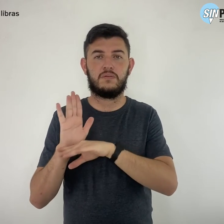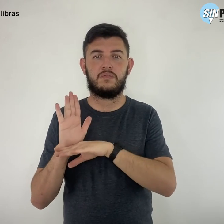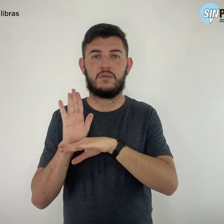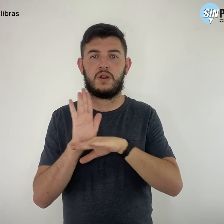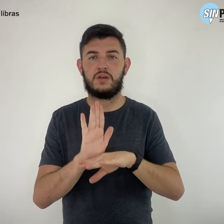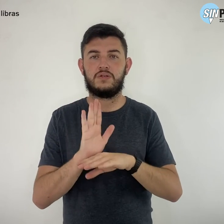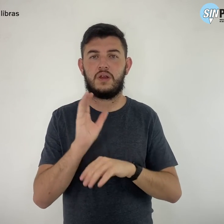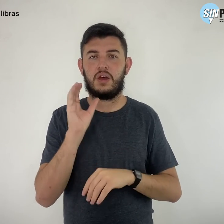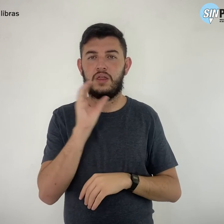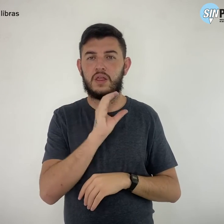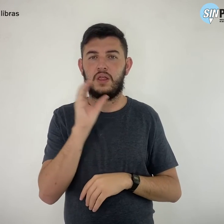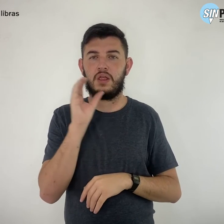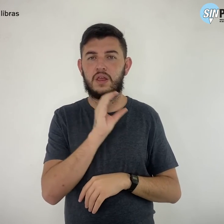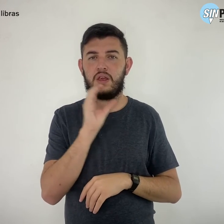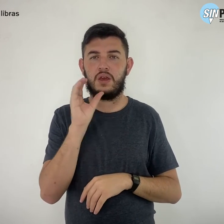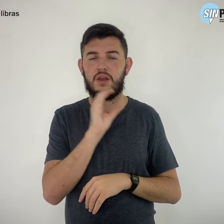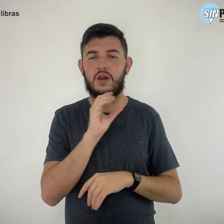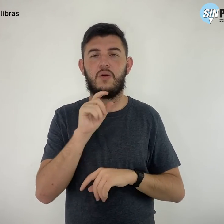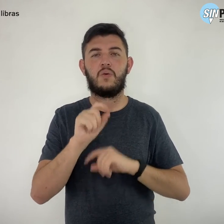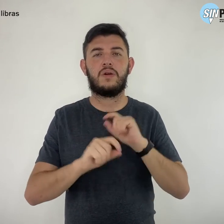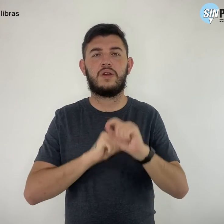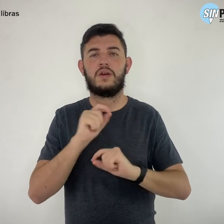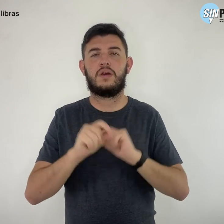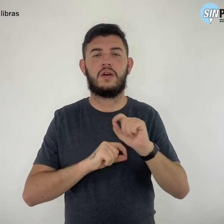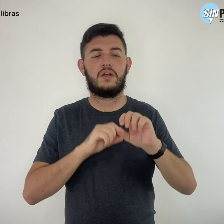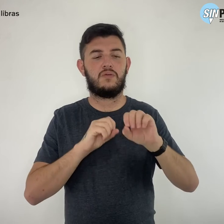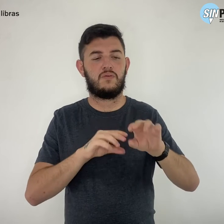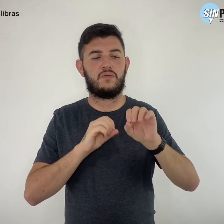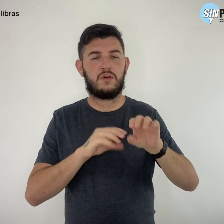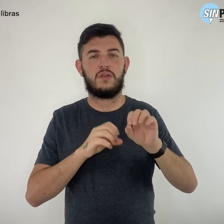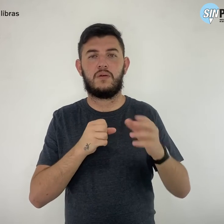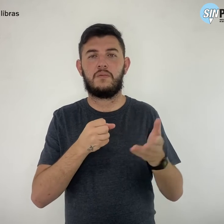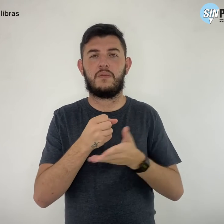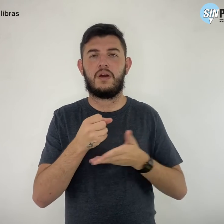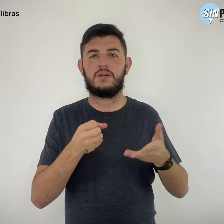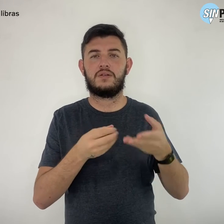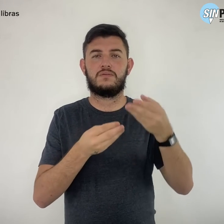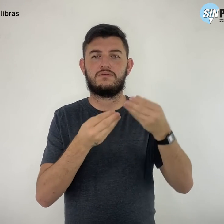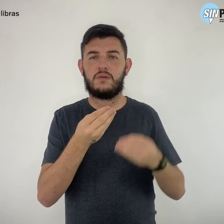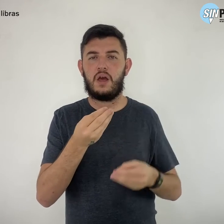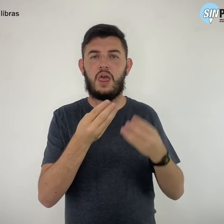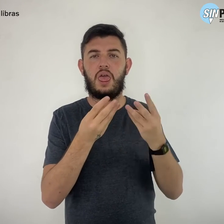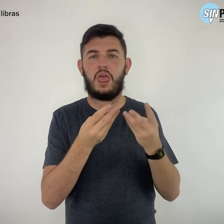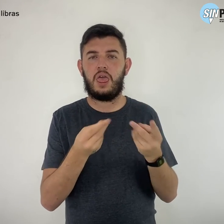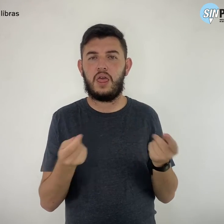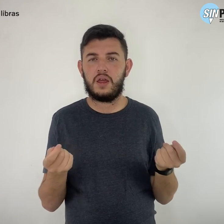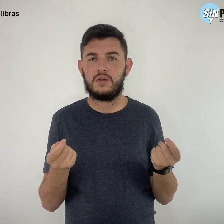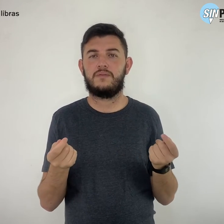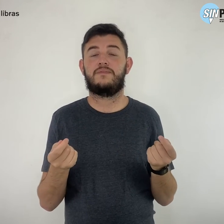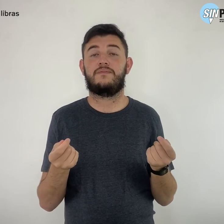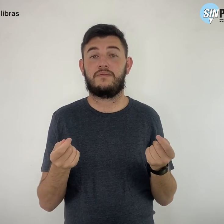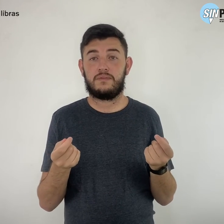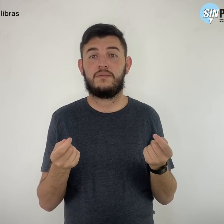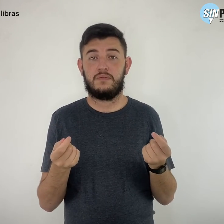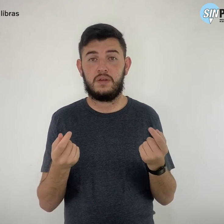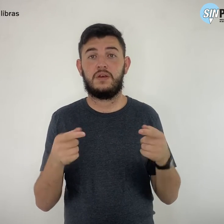a acelerar esse desmanche da educação básica. No meio do embrulho estava